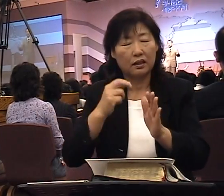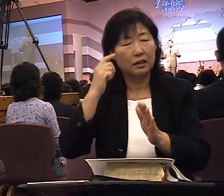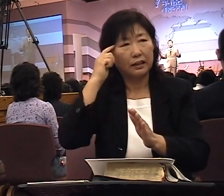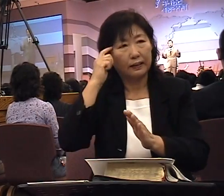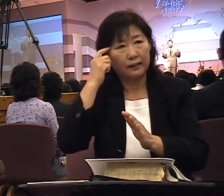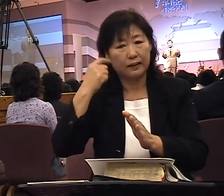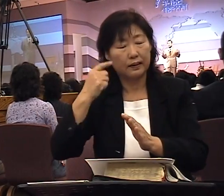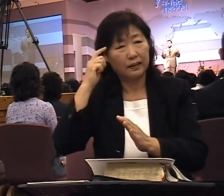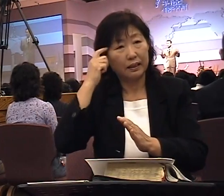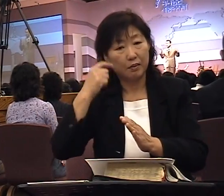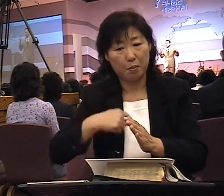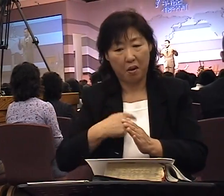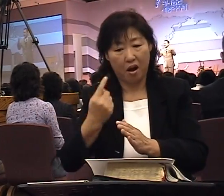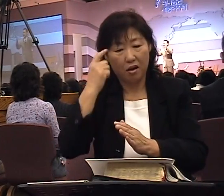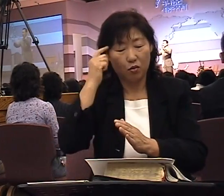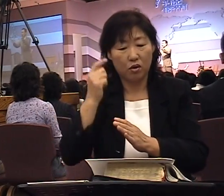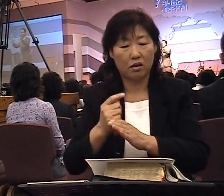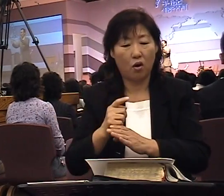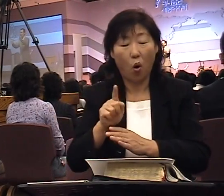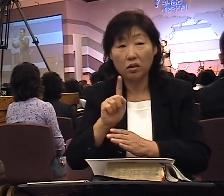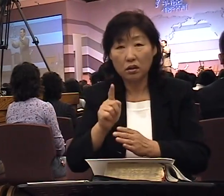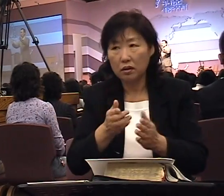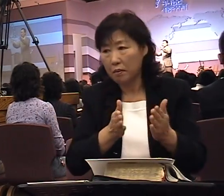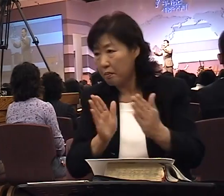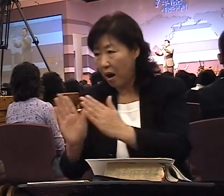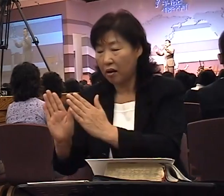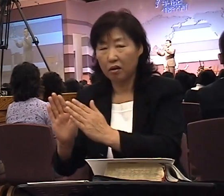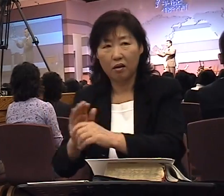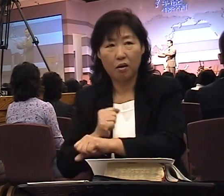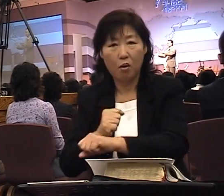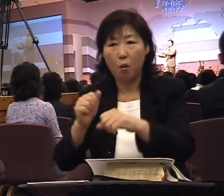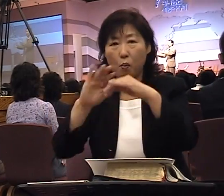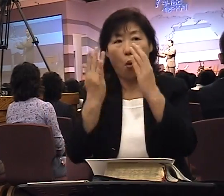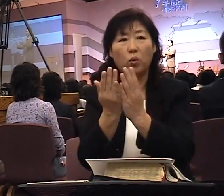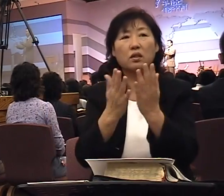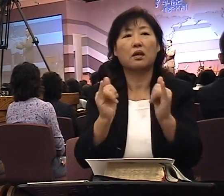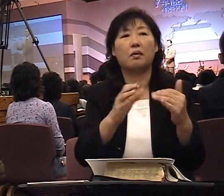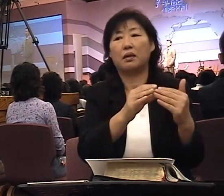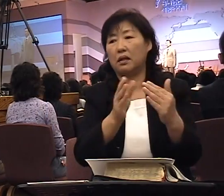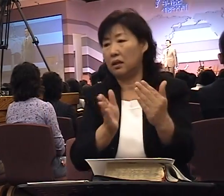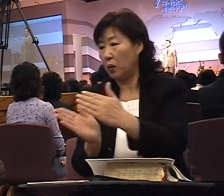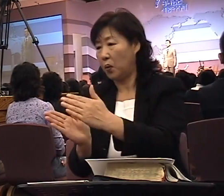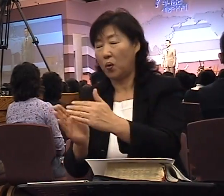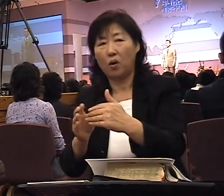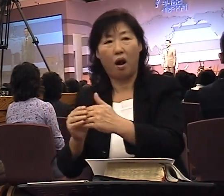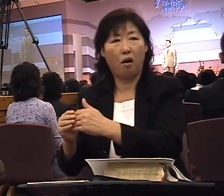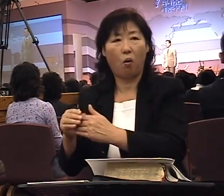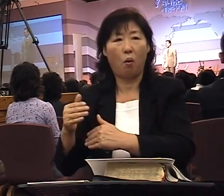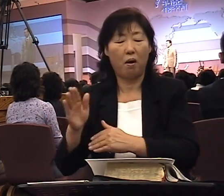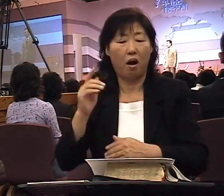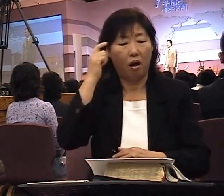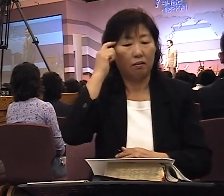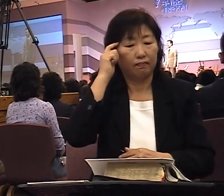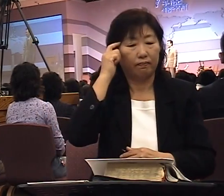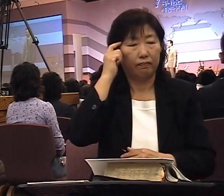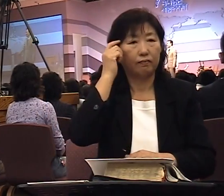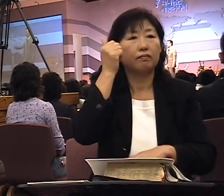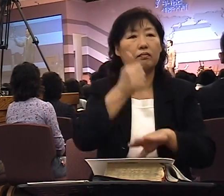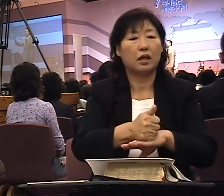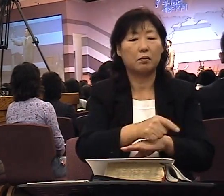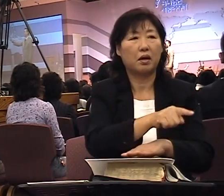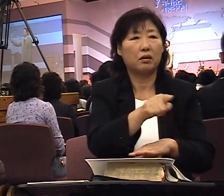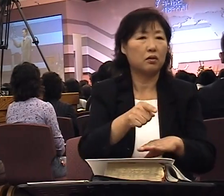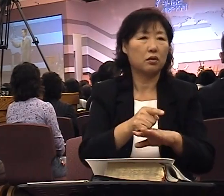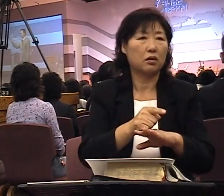생각과 자신들의 어떠한 그 방향으로 모든 사람들을 이끌고 가려고 합니다. 근데 마지막에